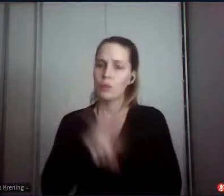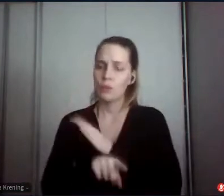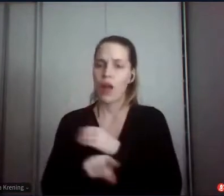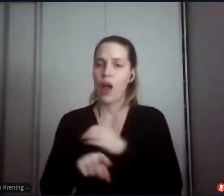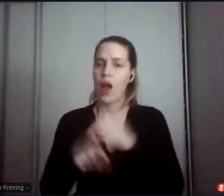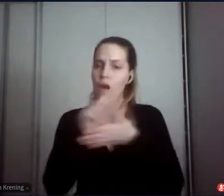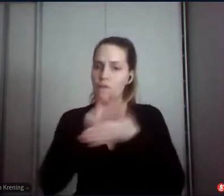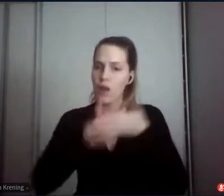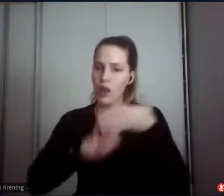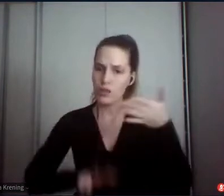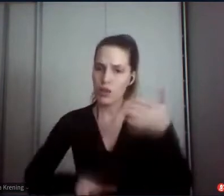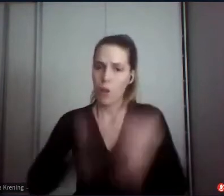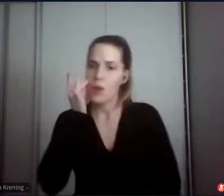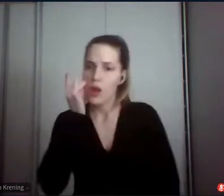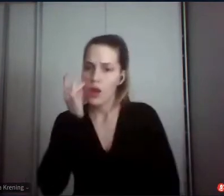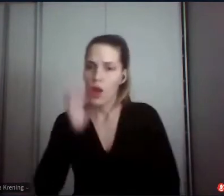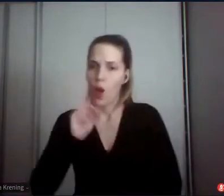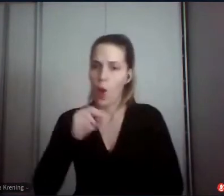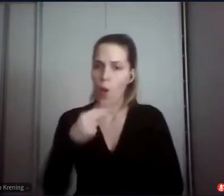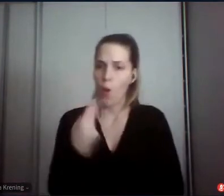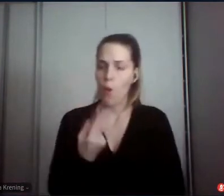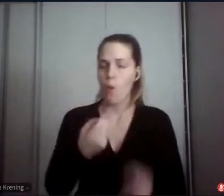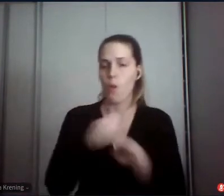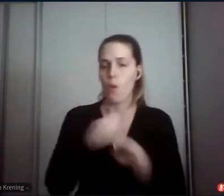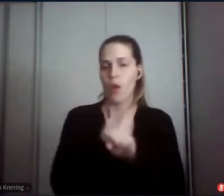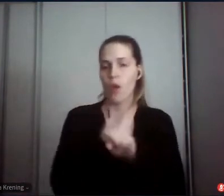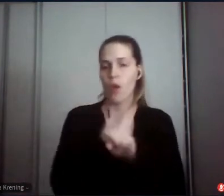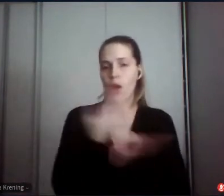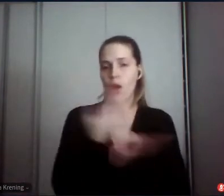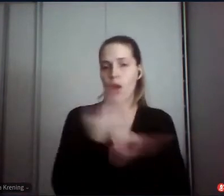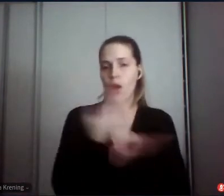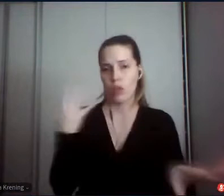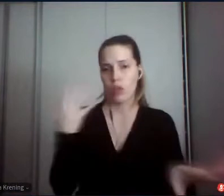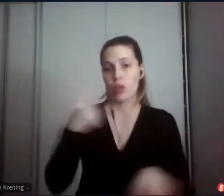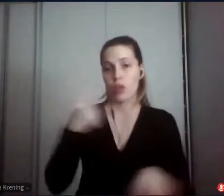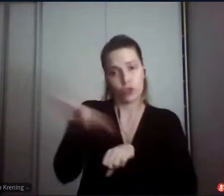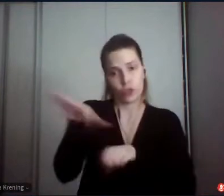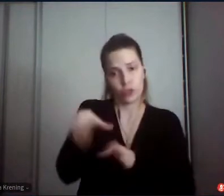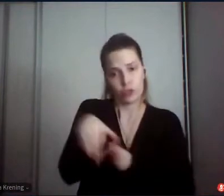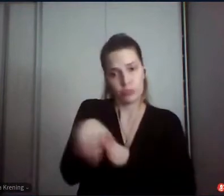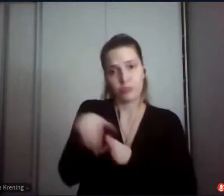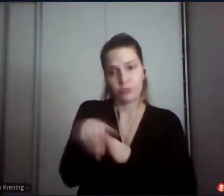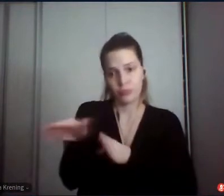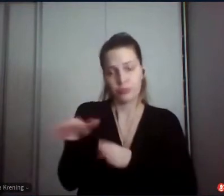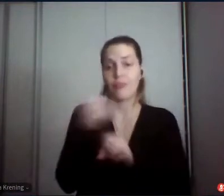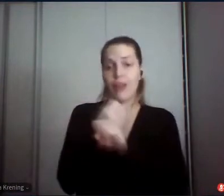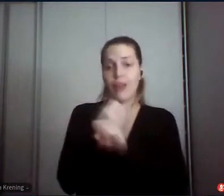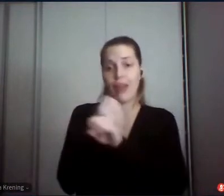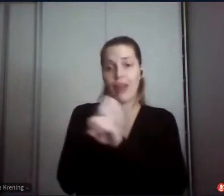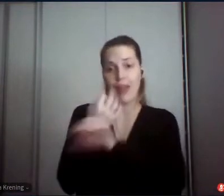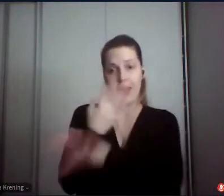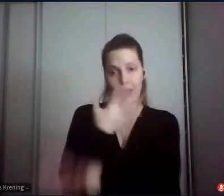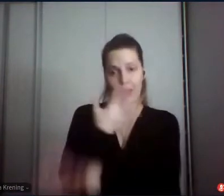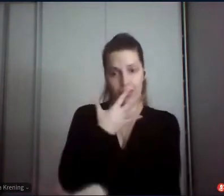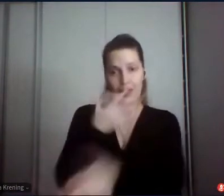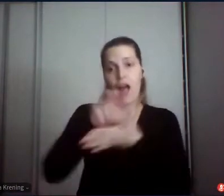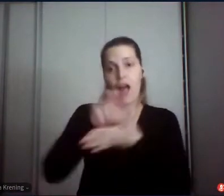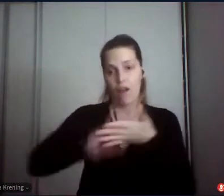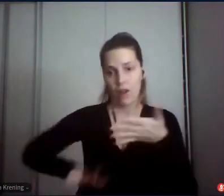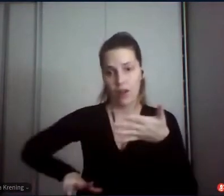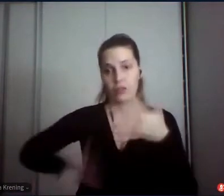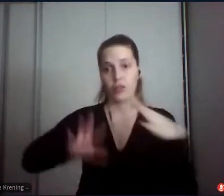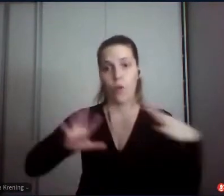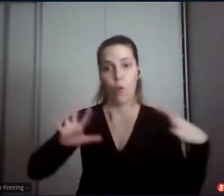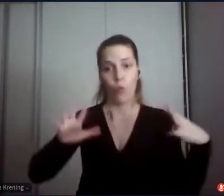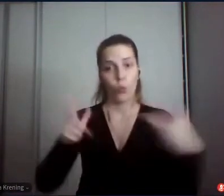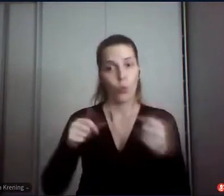recomendando é que as avaliações no decorrer da disciplina sejam em EAD, né, que a gente tenha a avaliação toda à